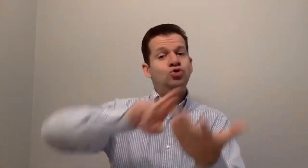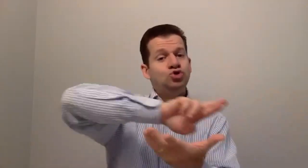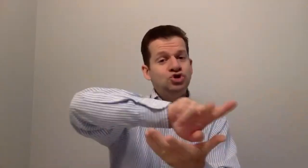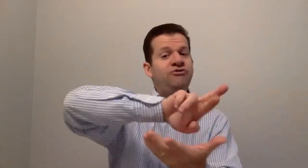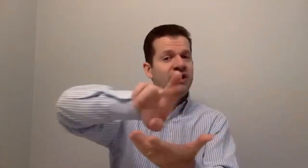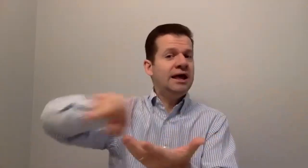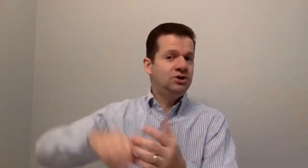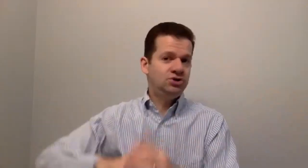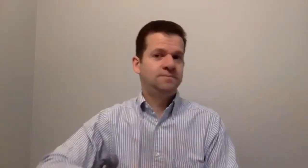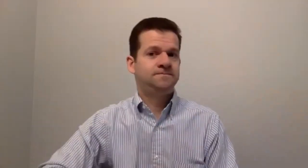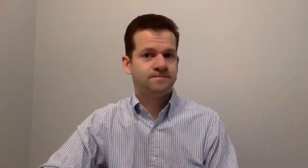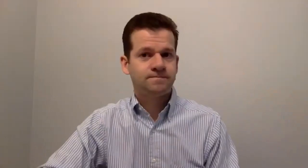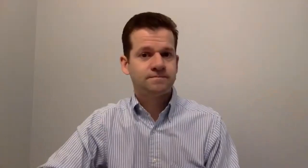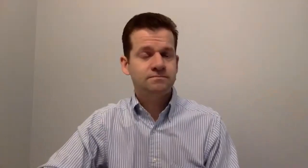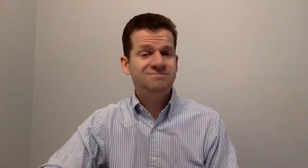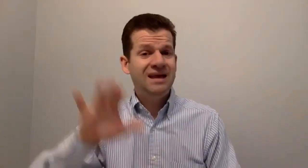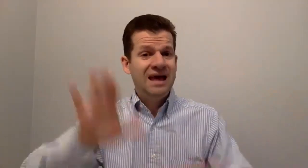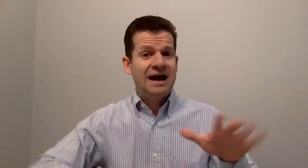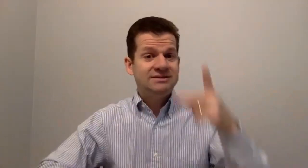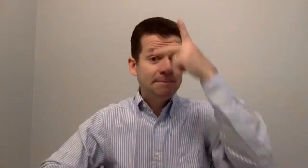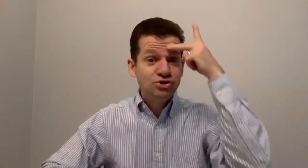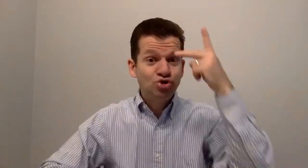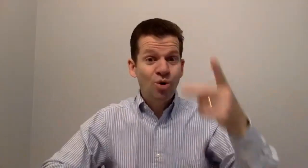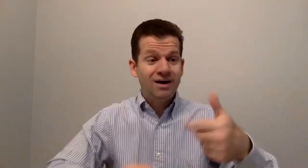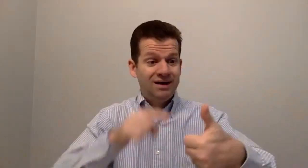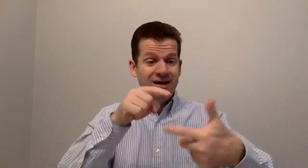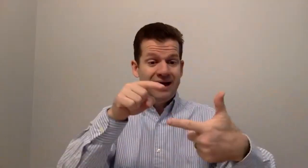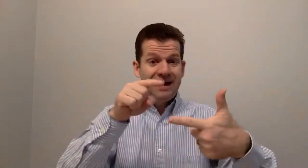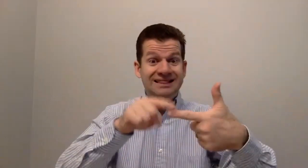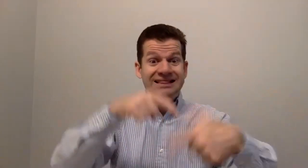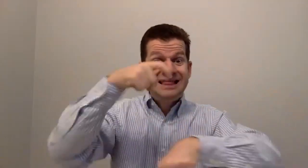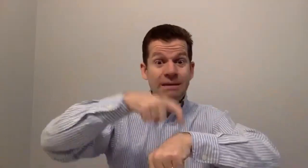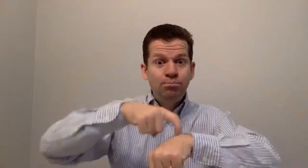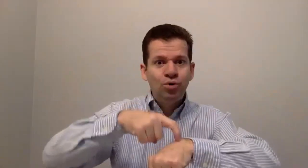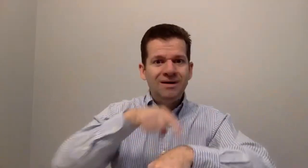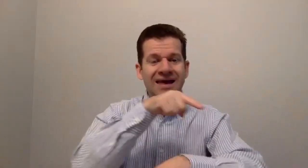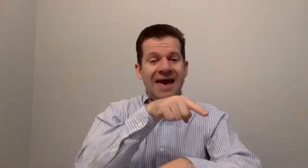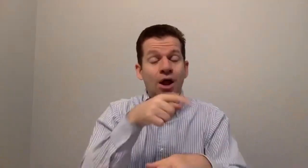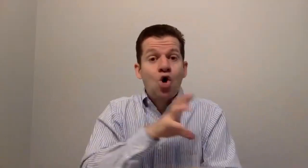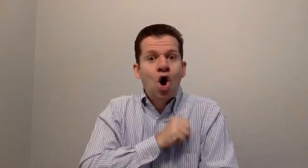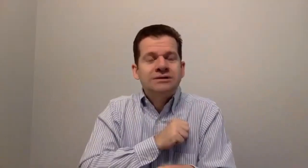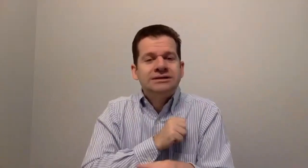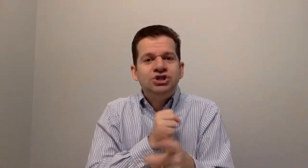jeito diferente. Às vezes a pessoa é tempo, ela gosta